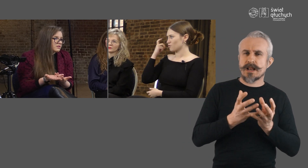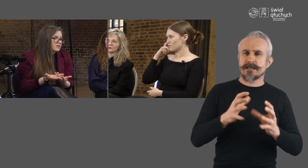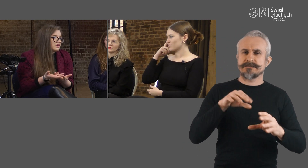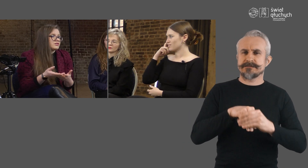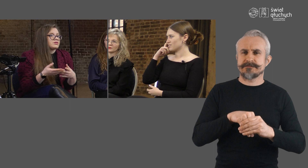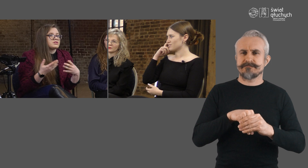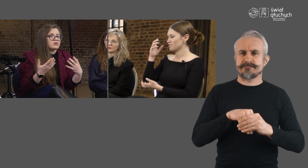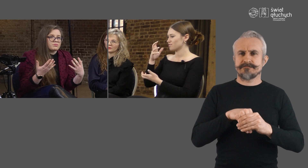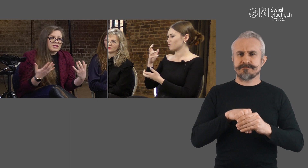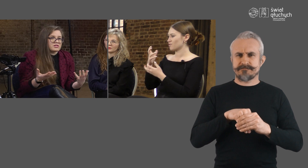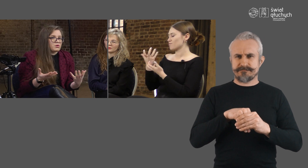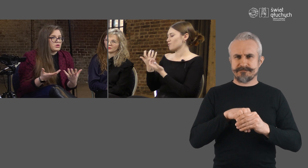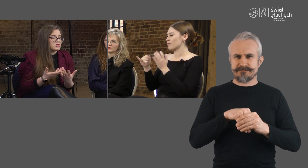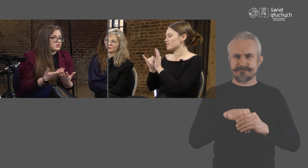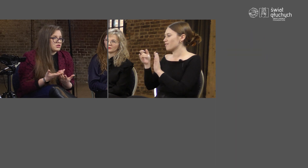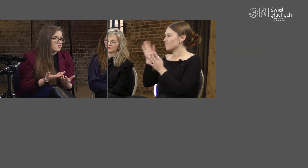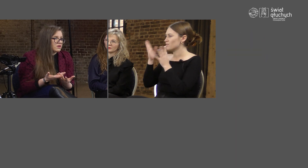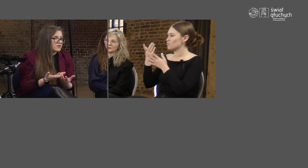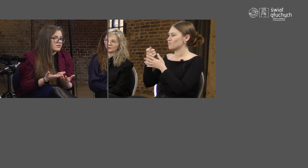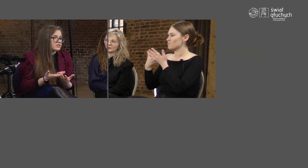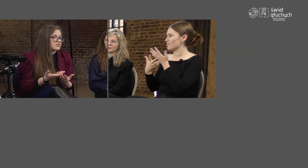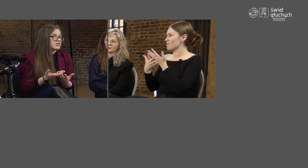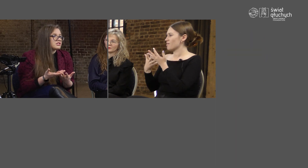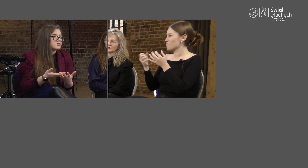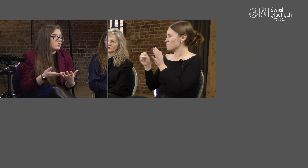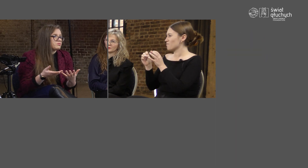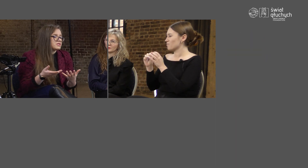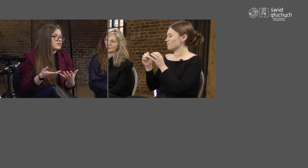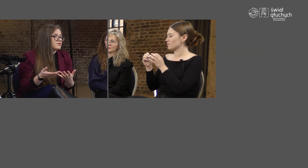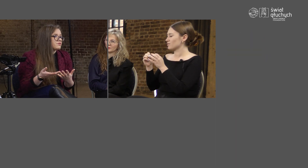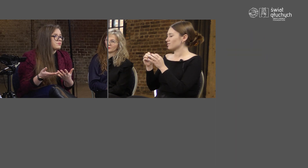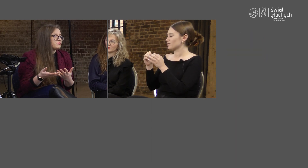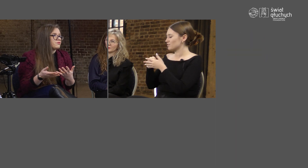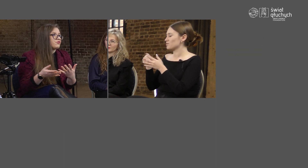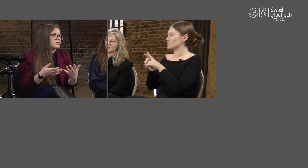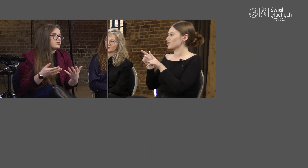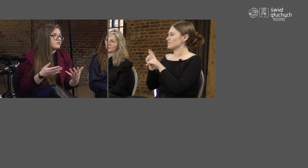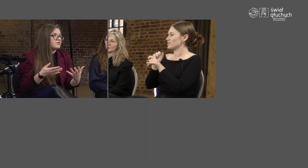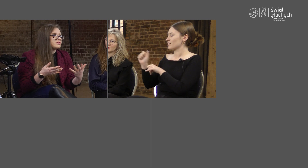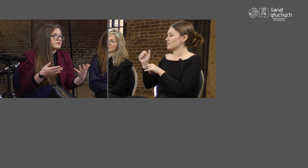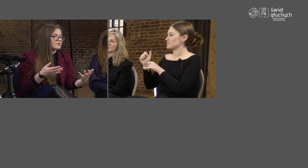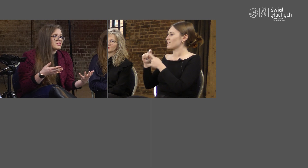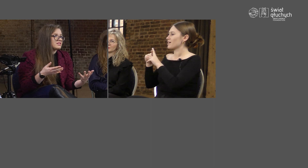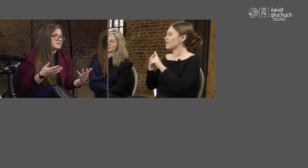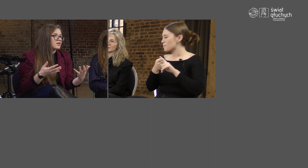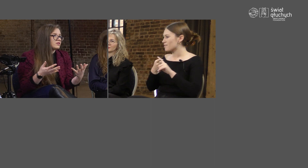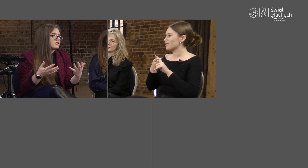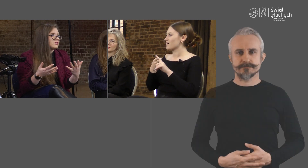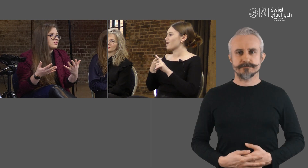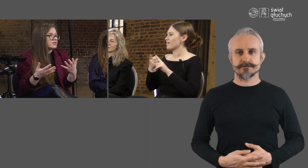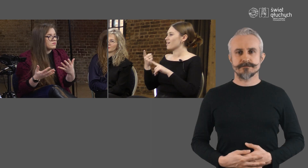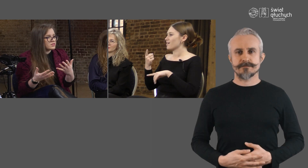słyszący. Media społecznościowe też są pisane w gramatyce,